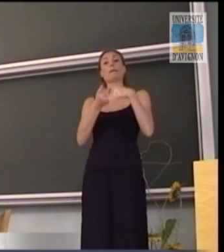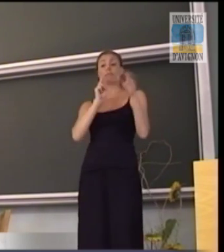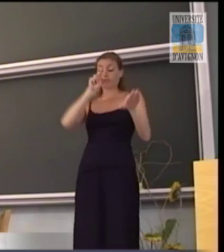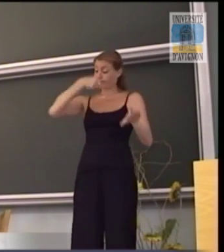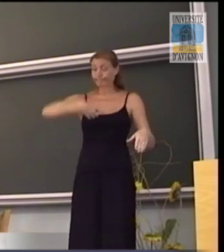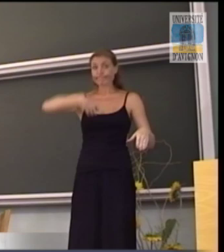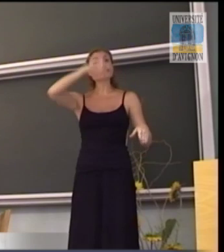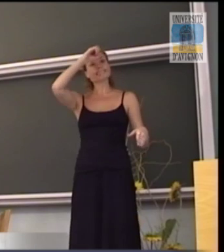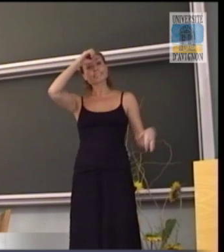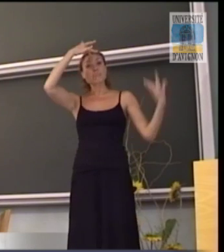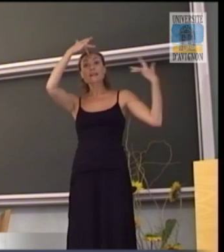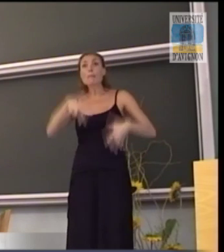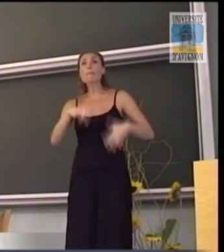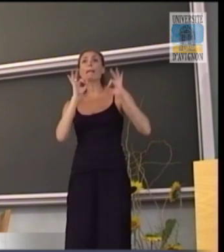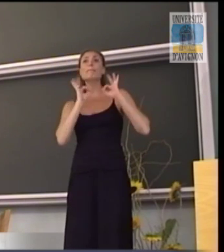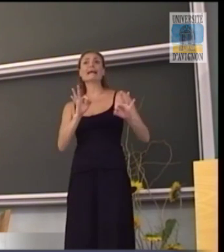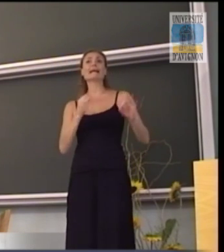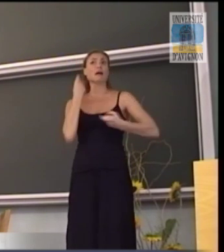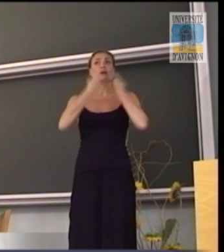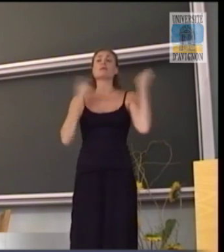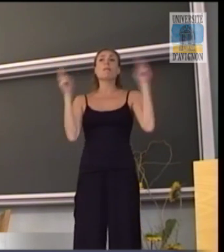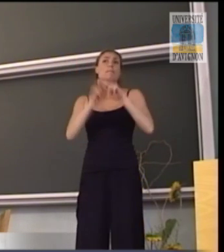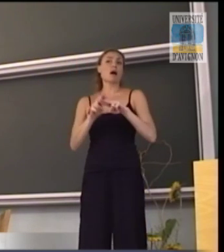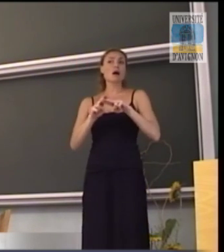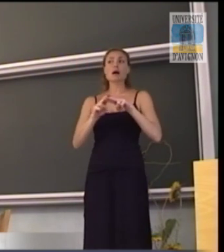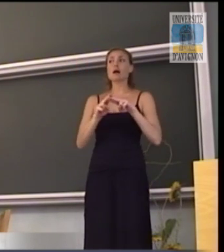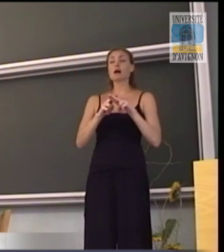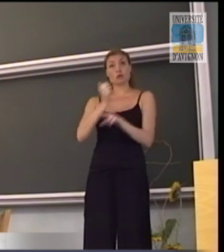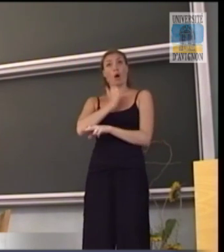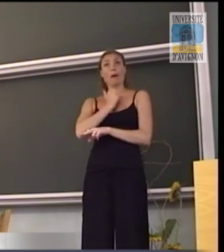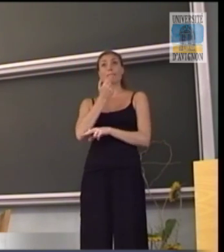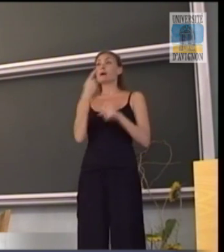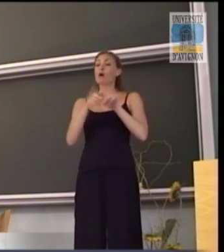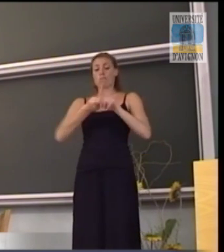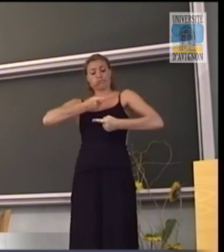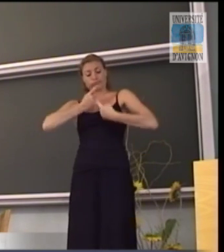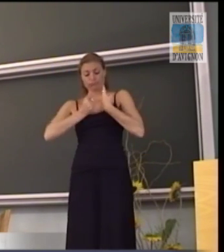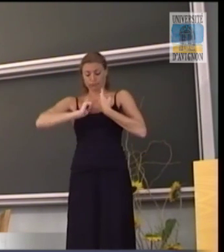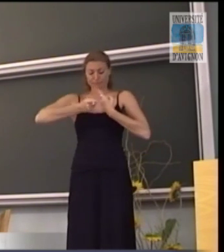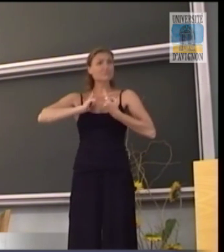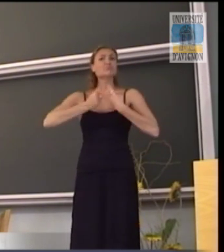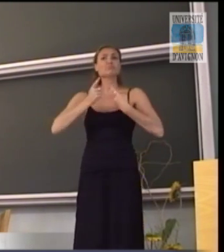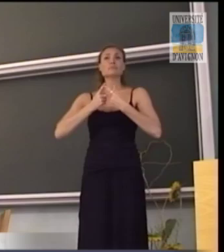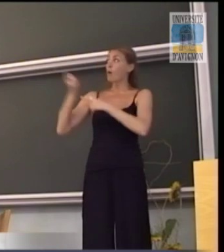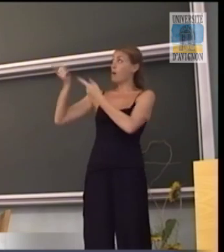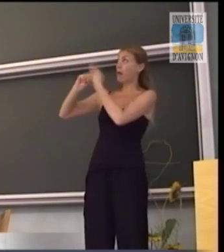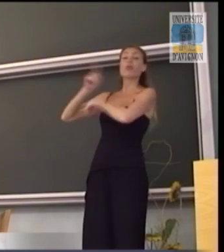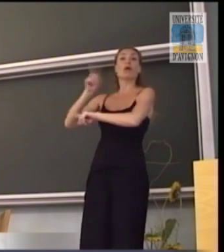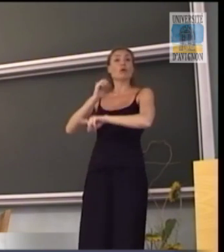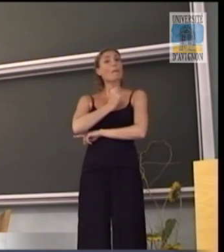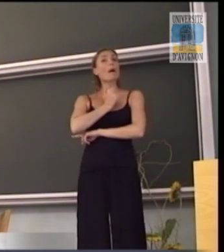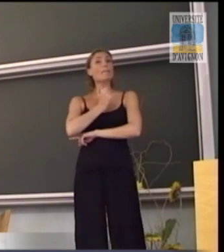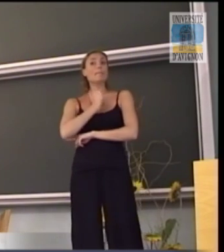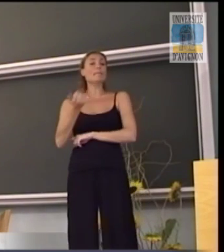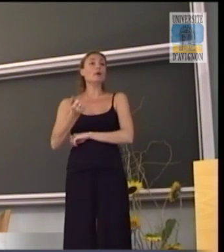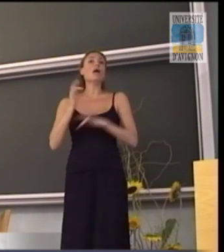point souvent de faire œuvre même de despotisme et de dictature émotionnelle et affective, car